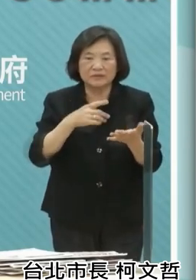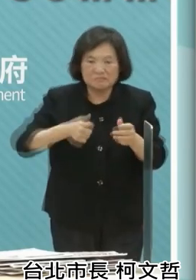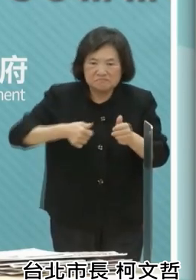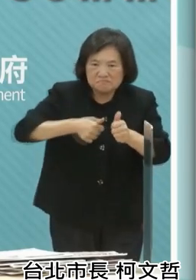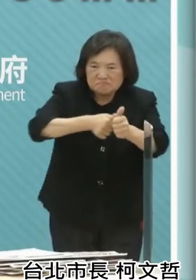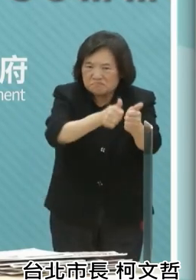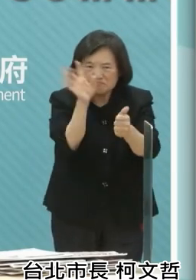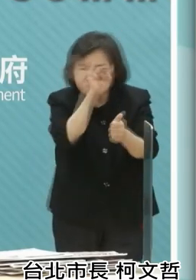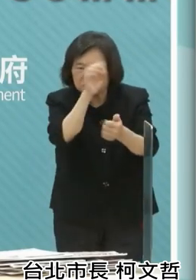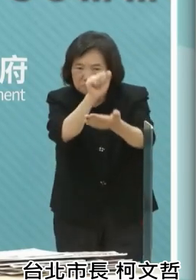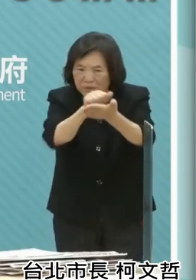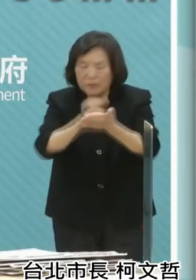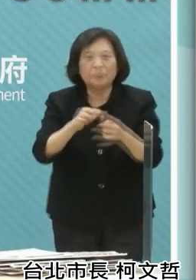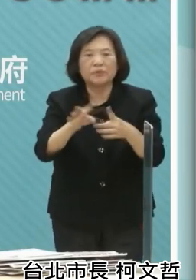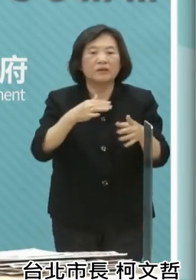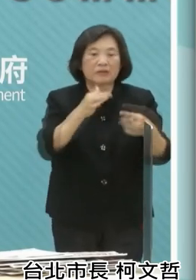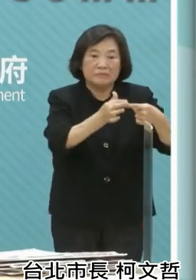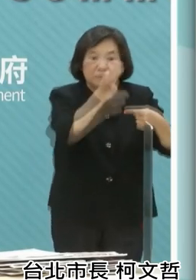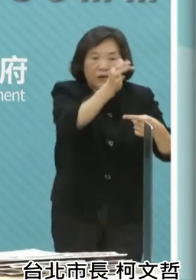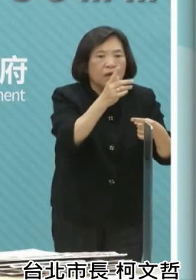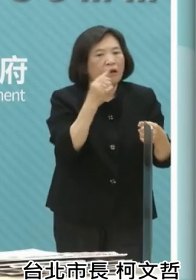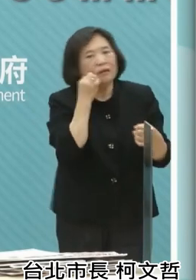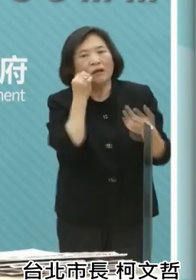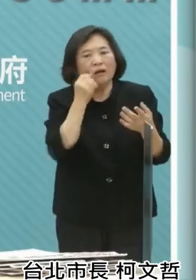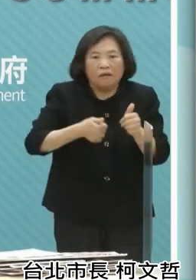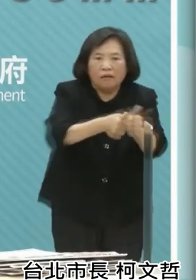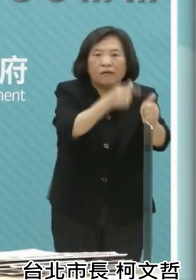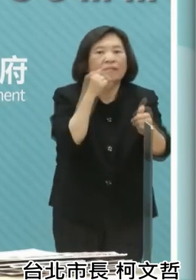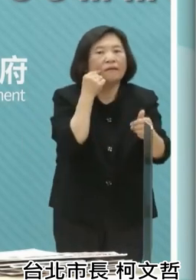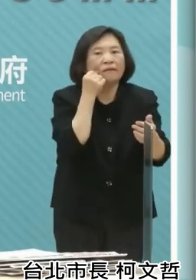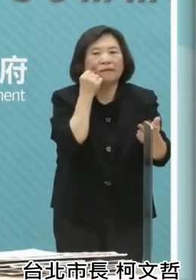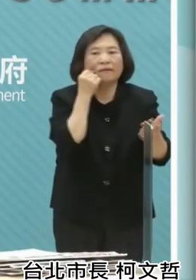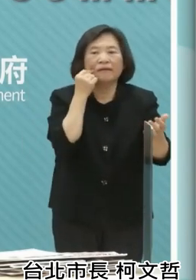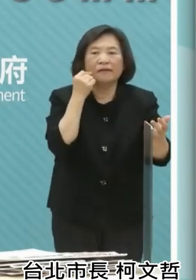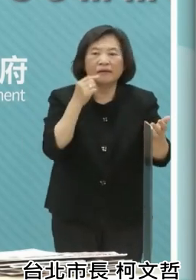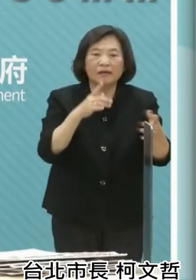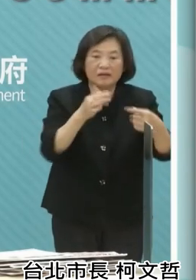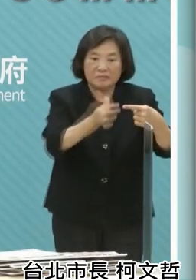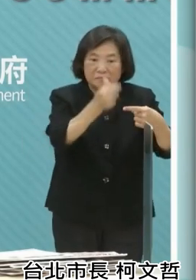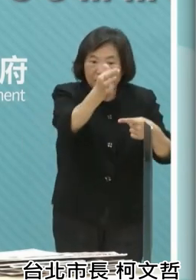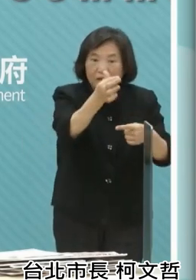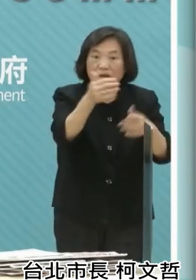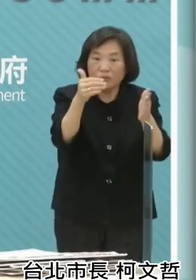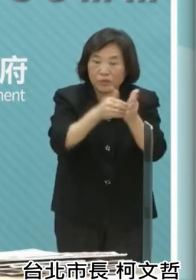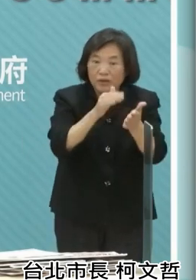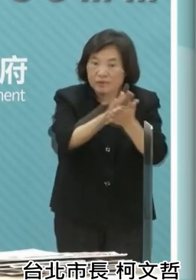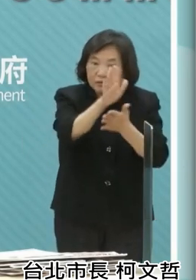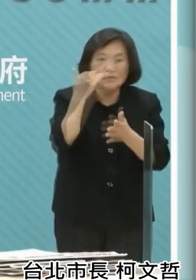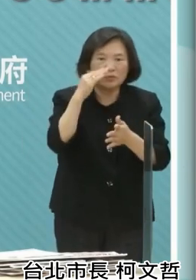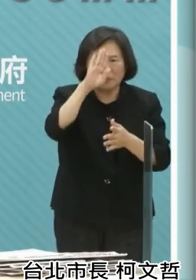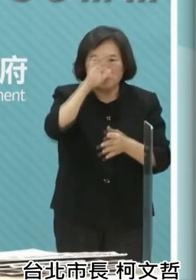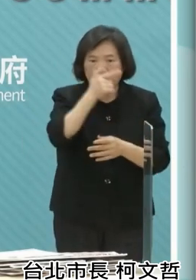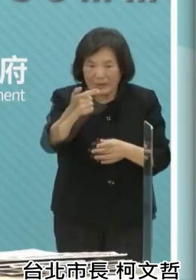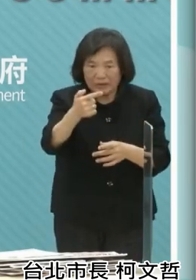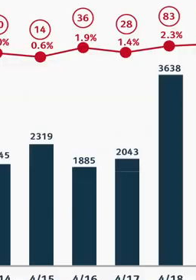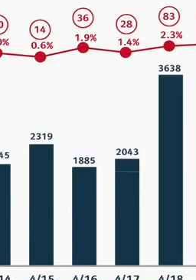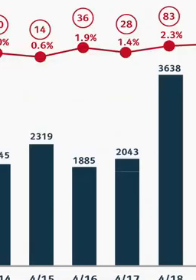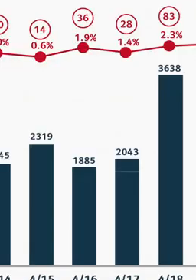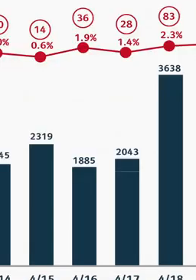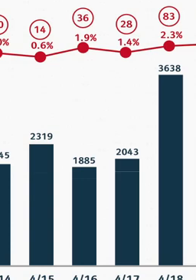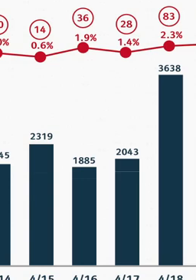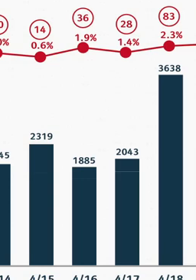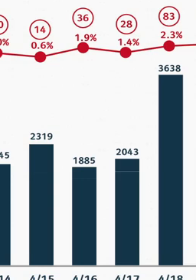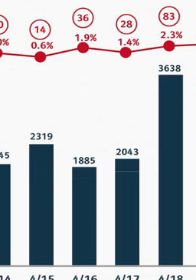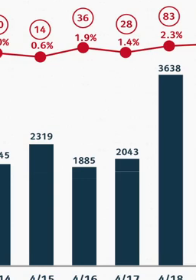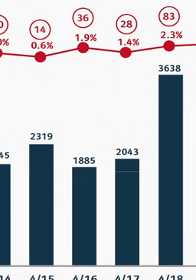框列，连确诊者也没办法追踪，就是确诊以后有重症的才送医院。